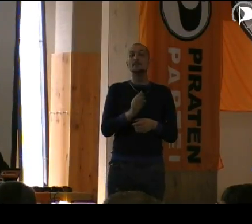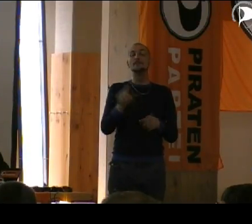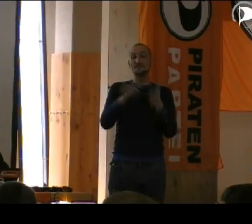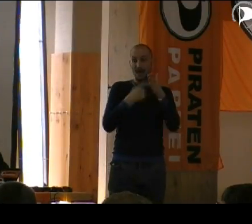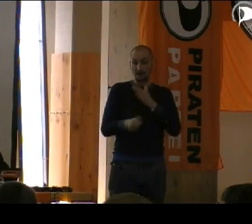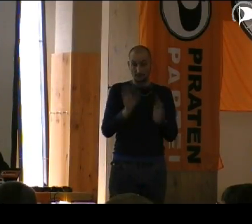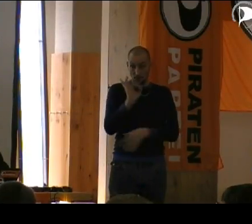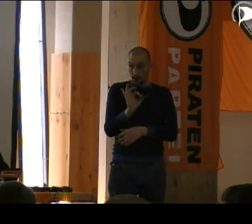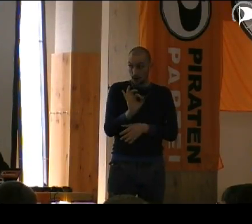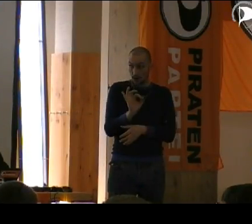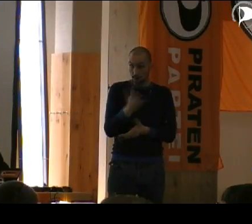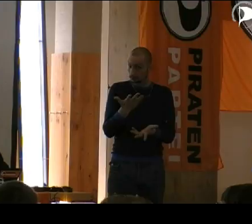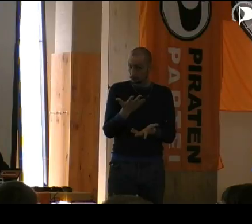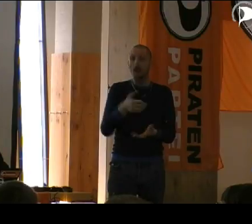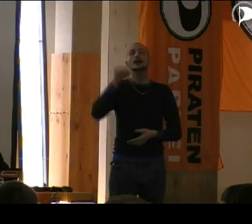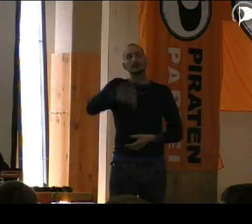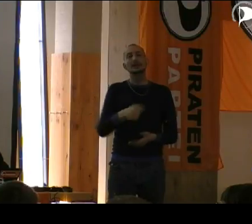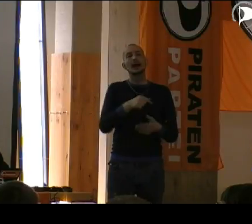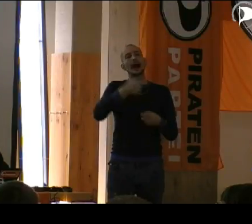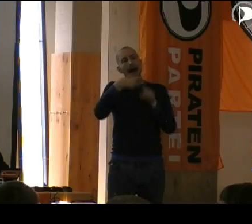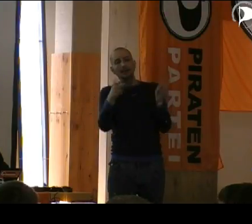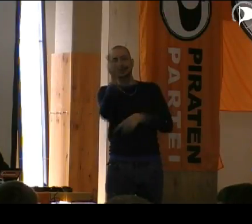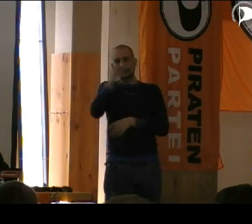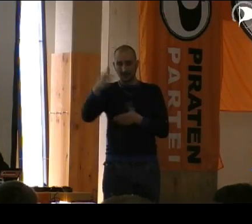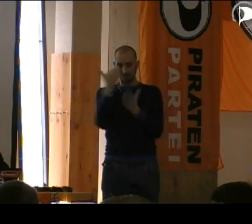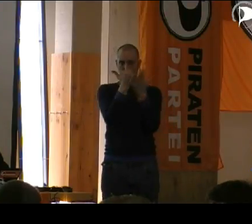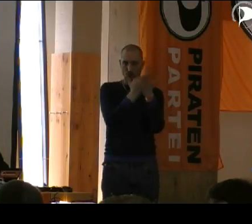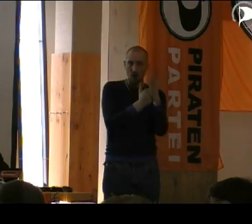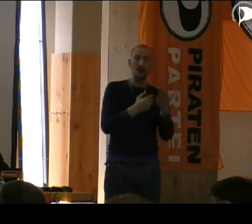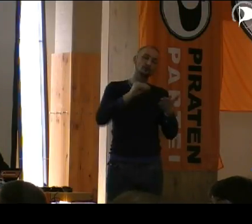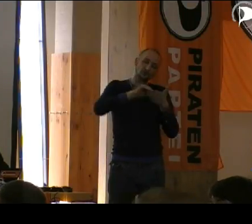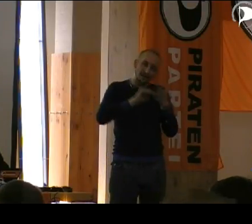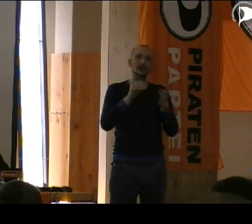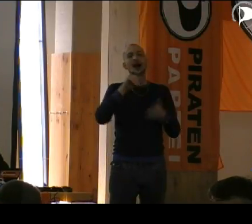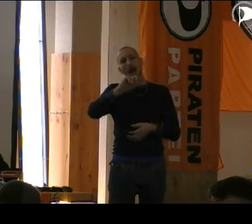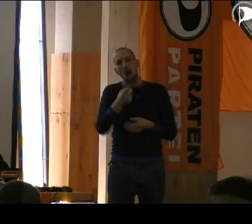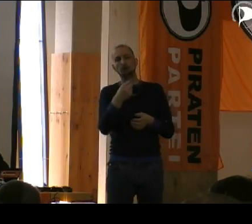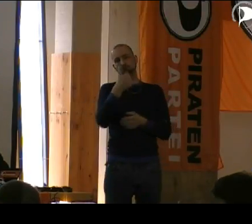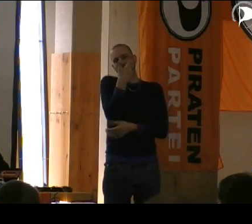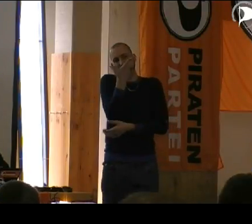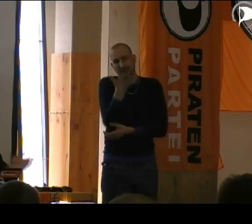auch nicht gibt es weitere kandidaten fürs protokoll noch mehrere protokolle